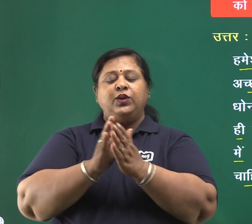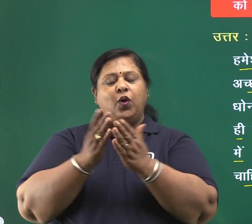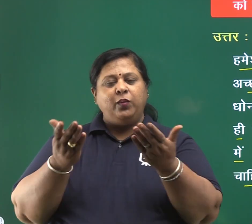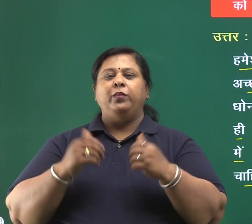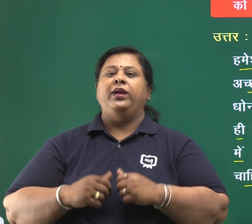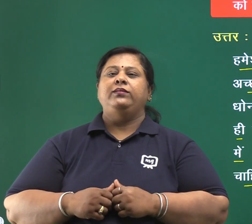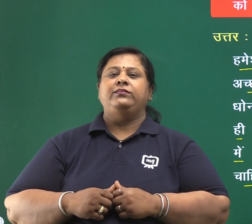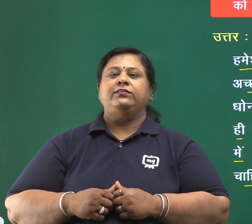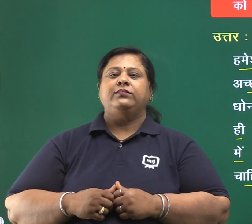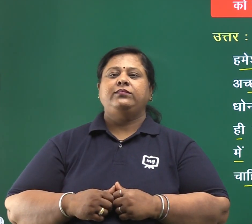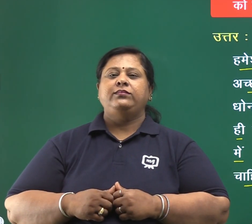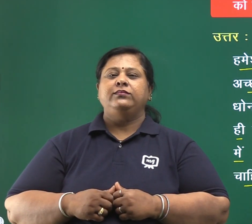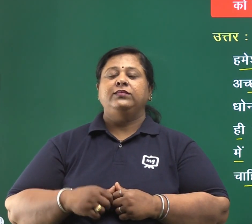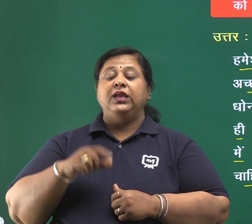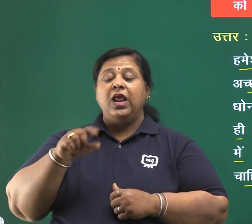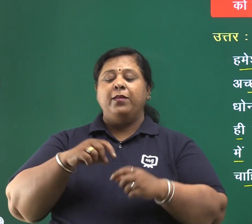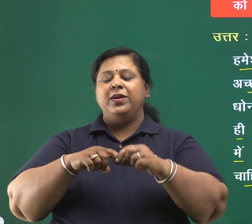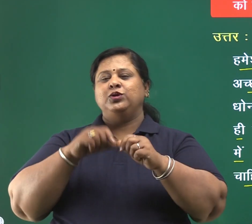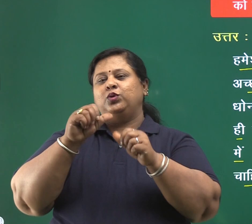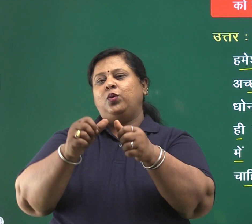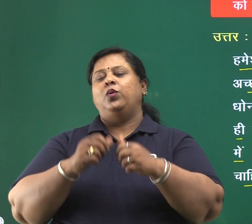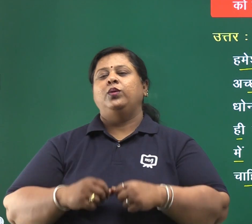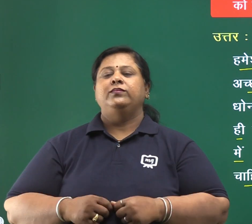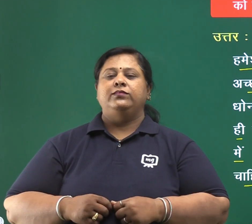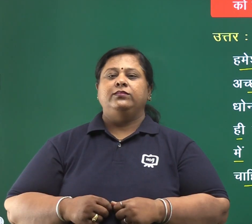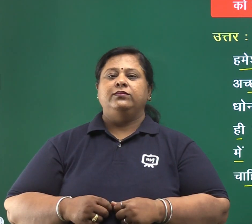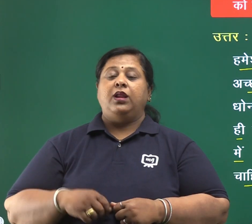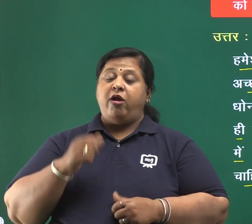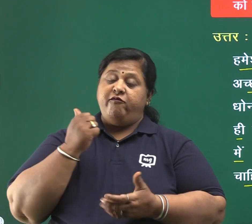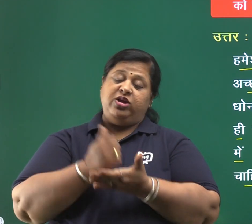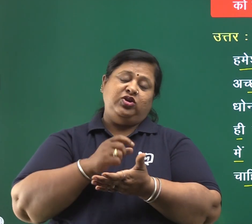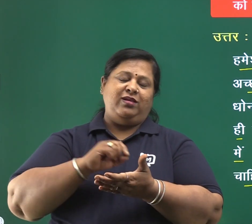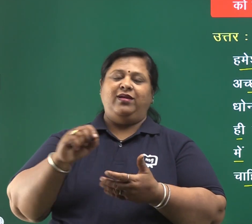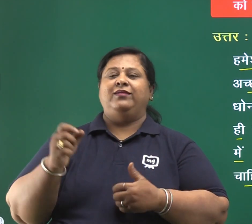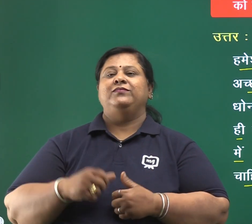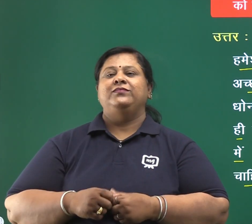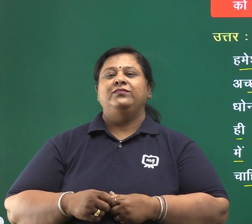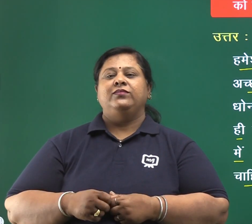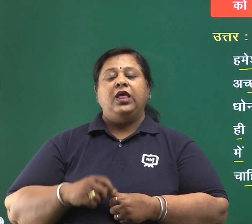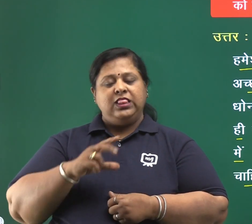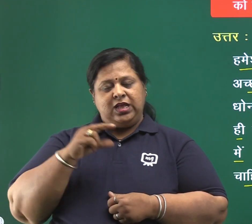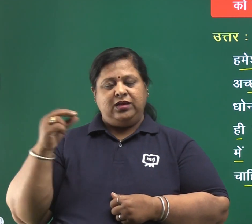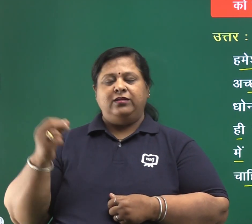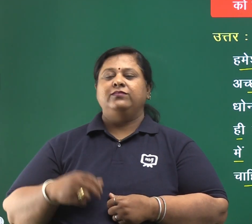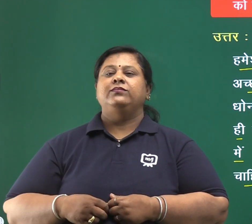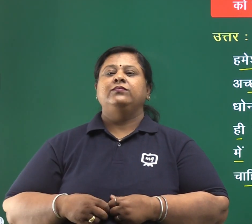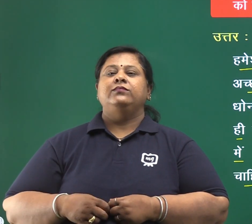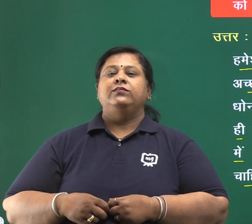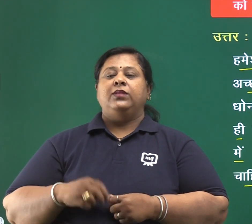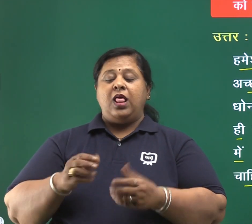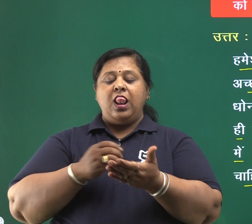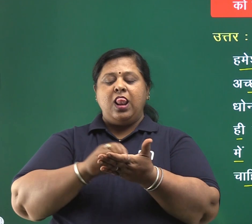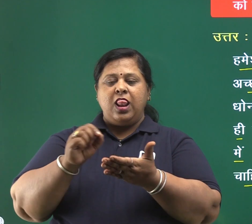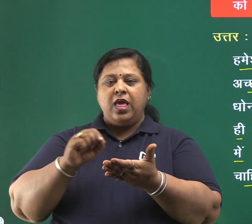नोटबुक में इन प्रश्नोत्तरों को अवश्य लिखें तथा